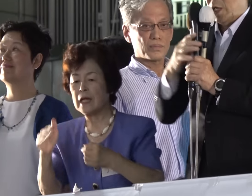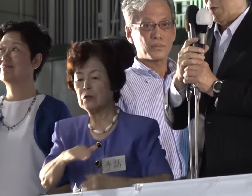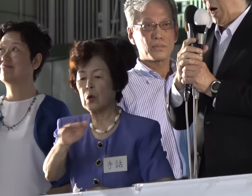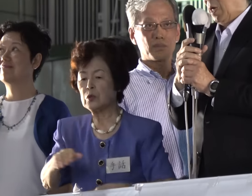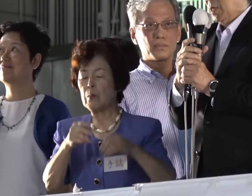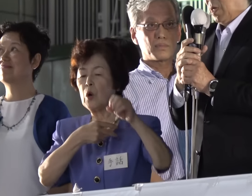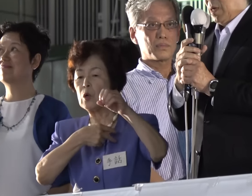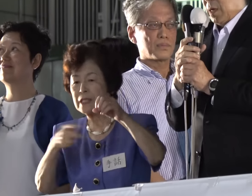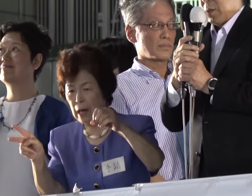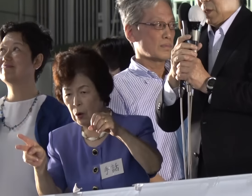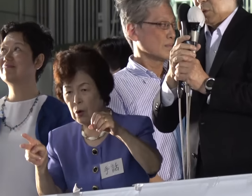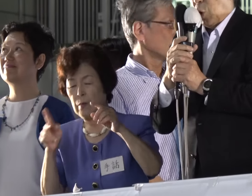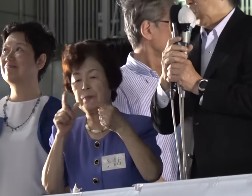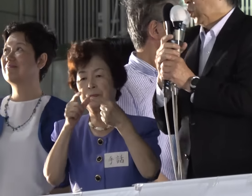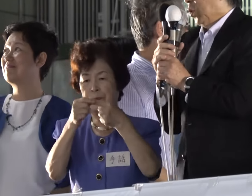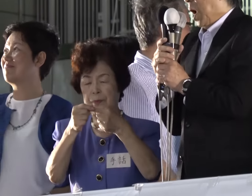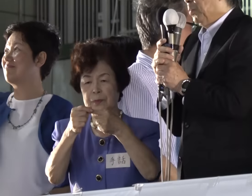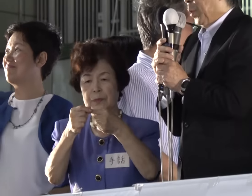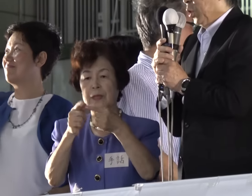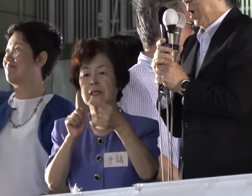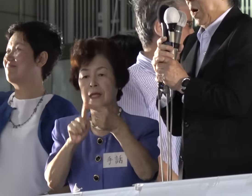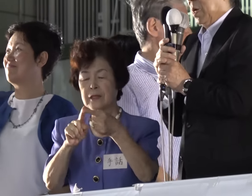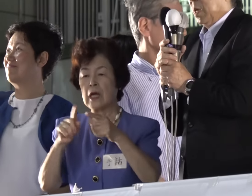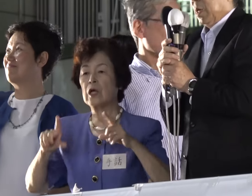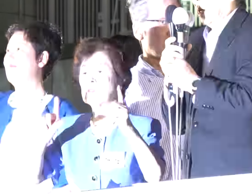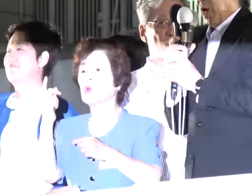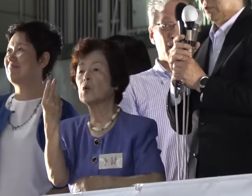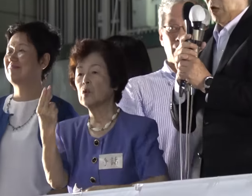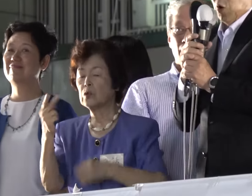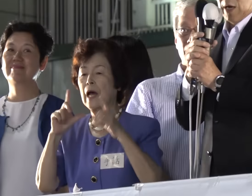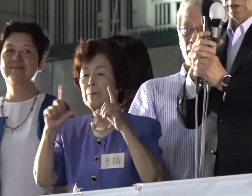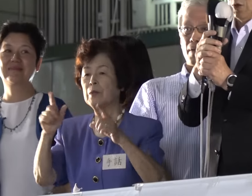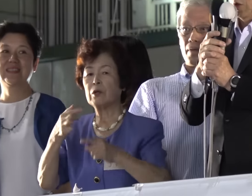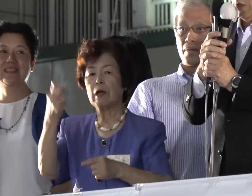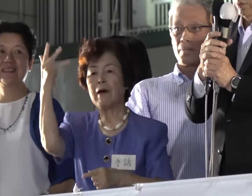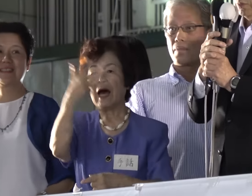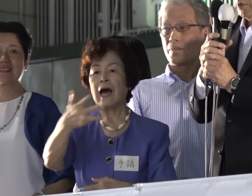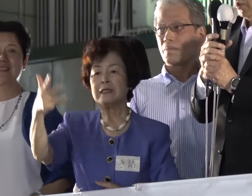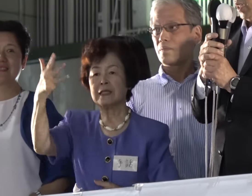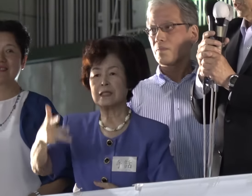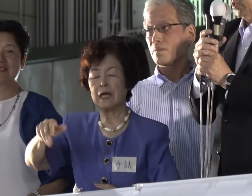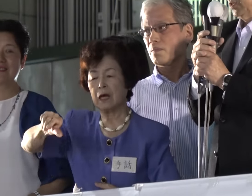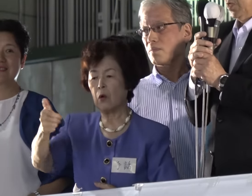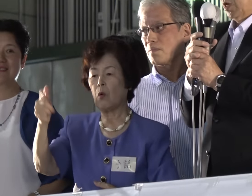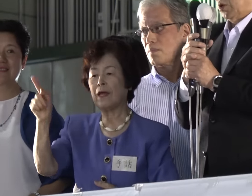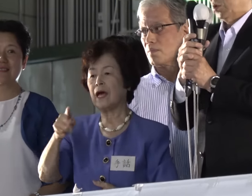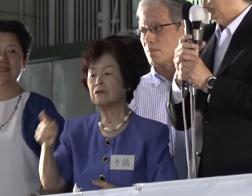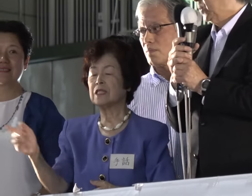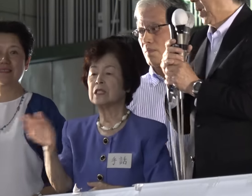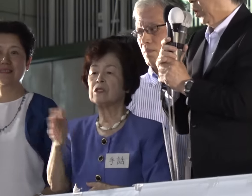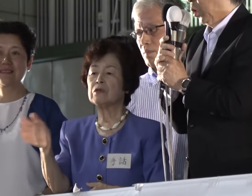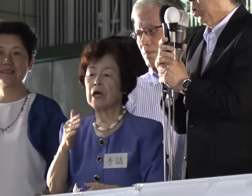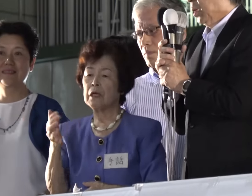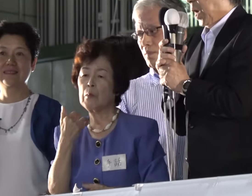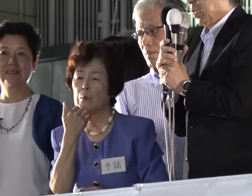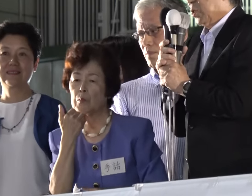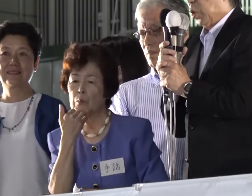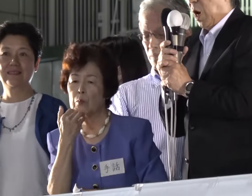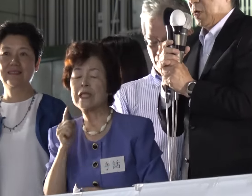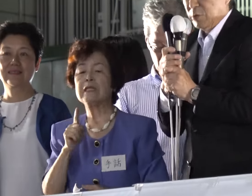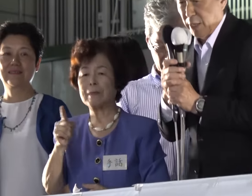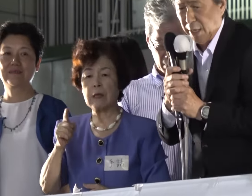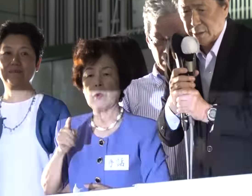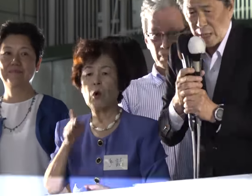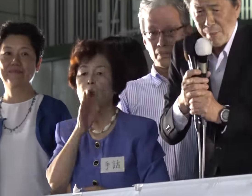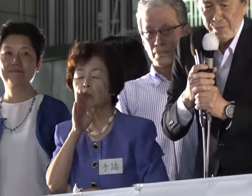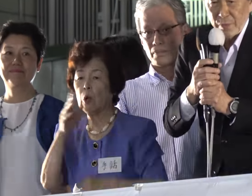よう。今東京都の発表では8500人ほどいる。しかし実際にはその数倍もの待機児童